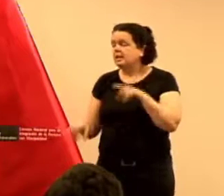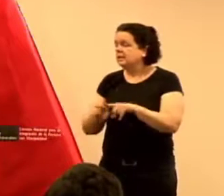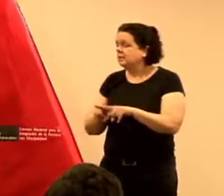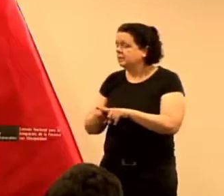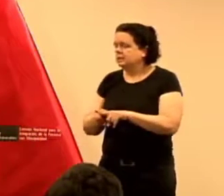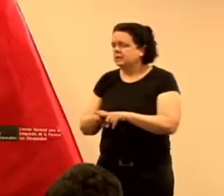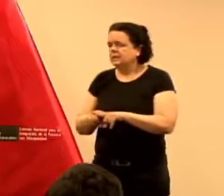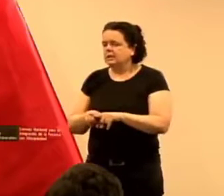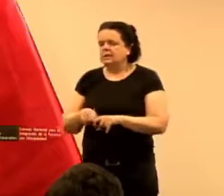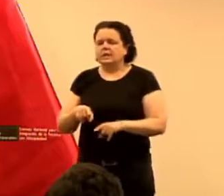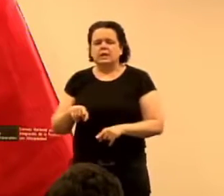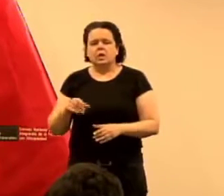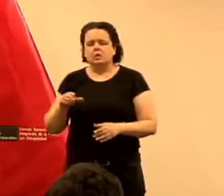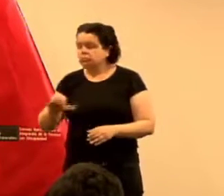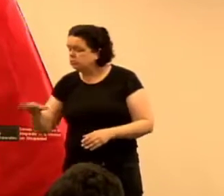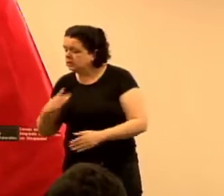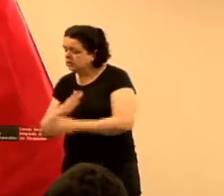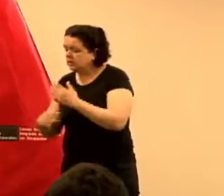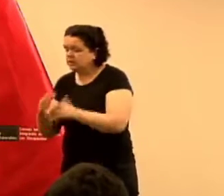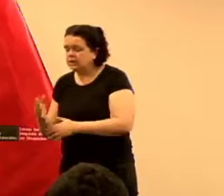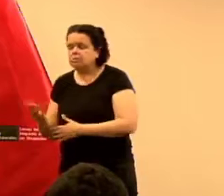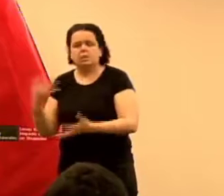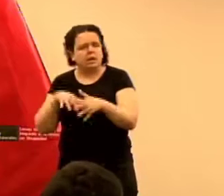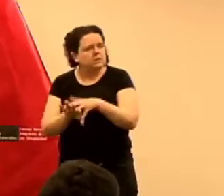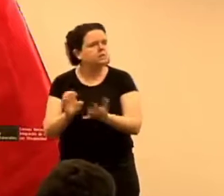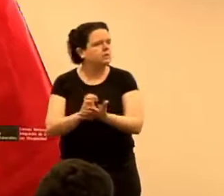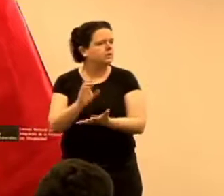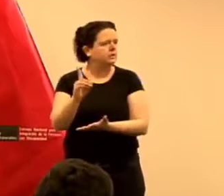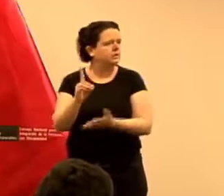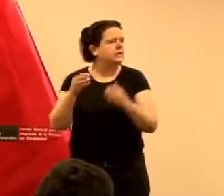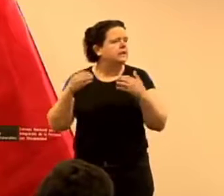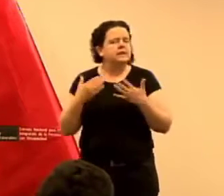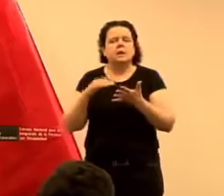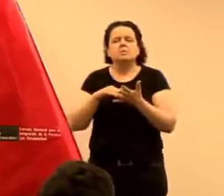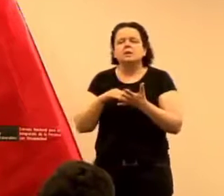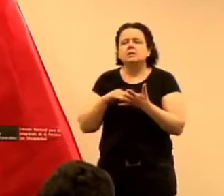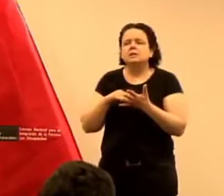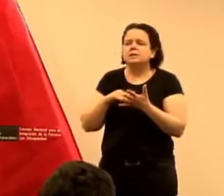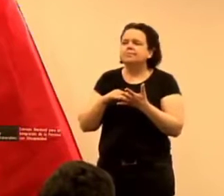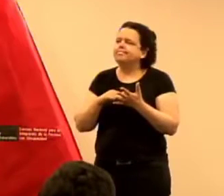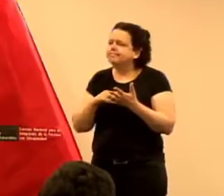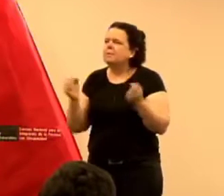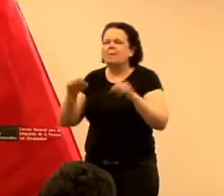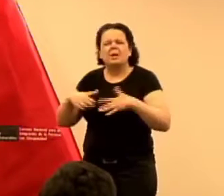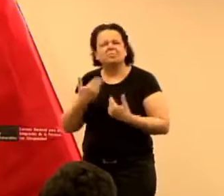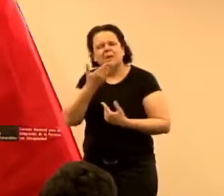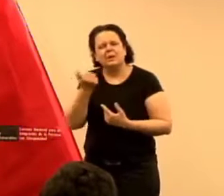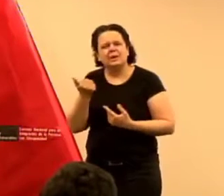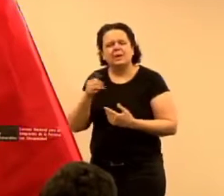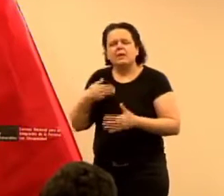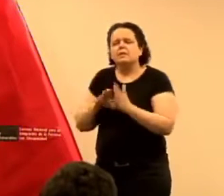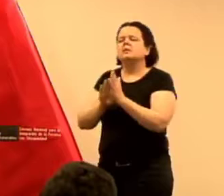Además, los niños y niñas con discapacidad que tienen acceso a la educación tienen muchas más probabilidades de